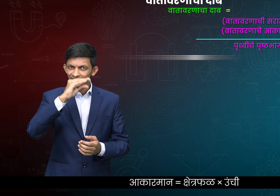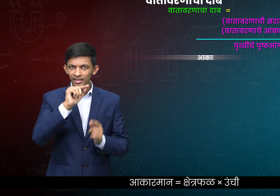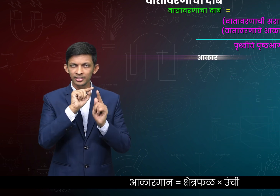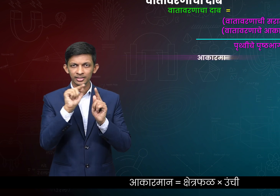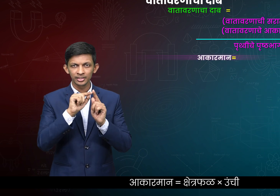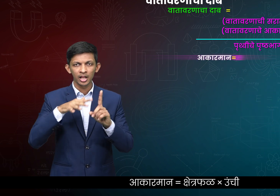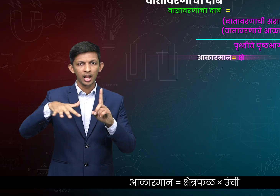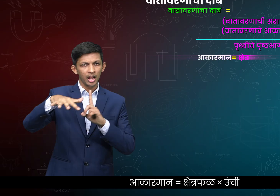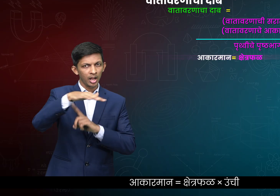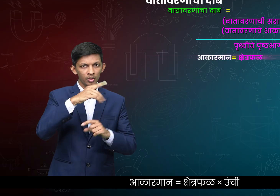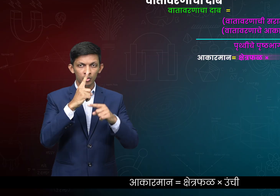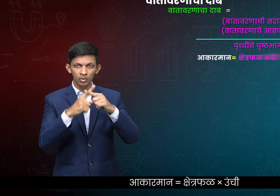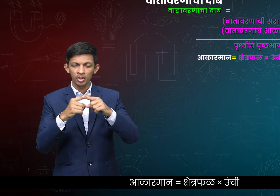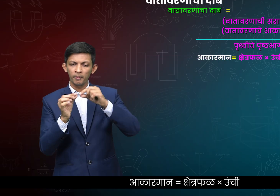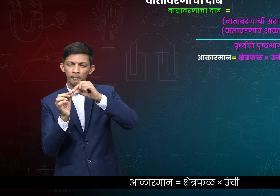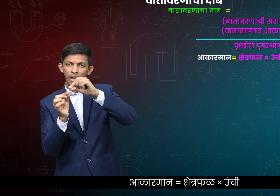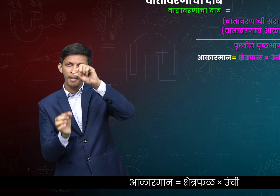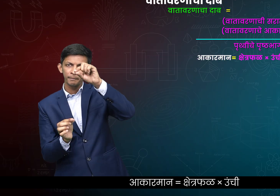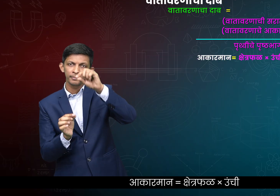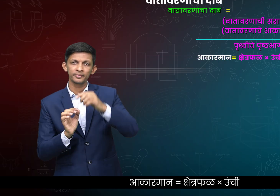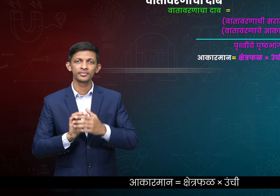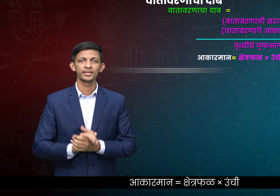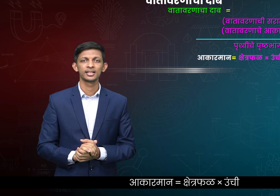आकारमान क्षेत्रफळ उंची.